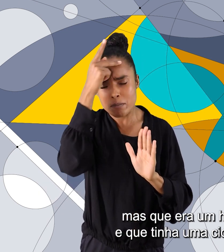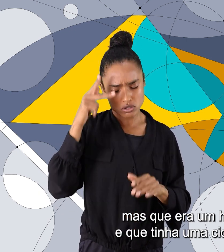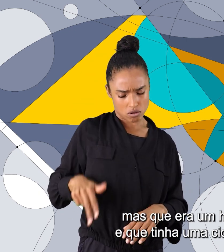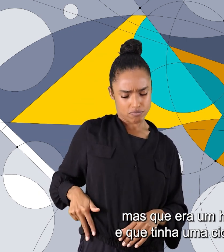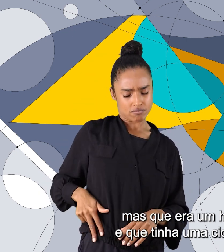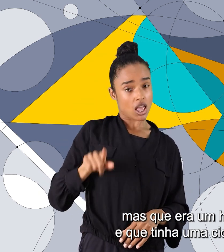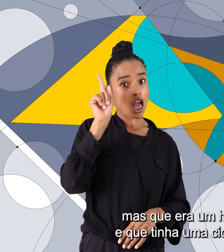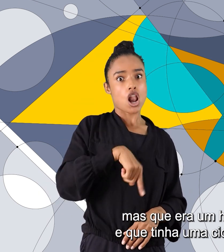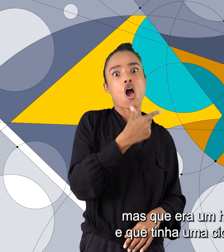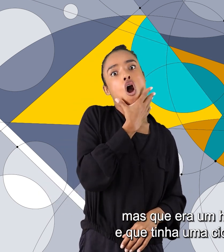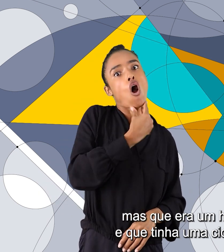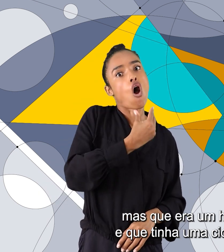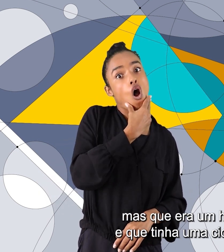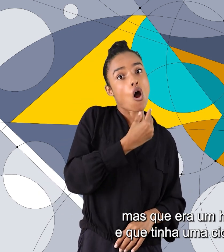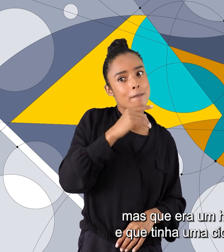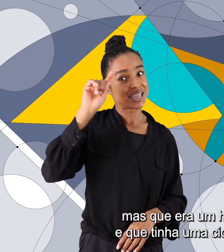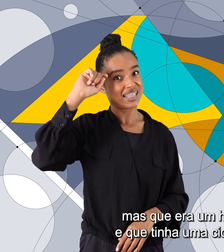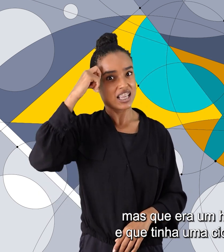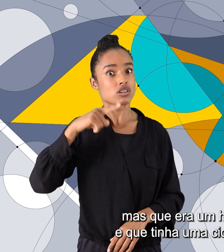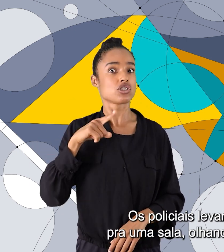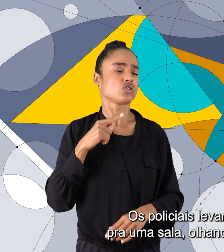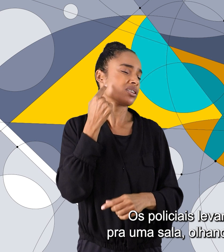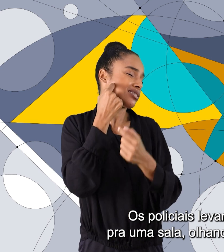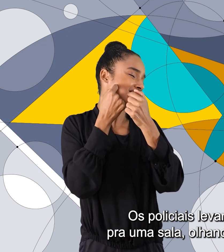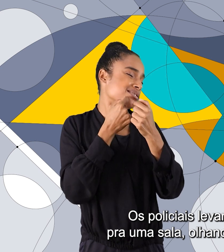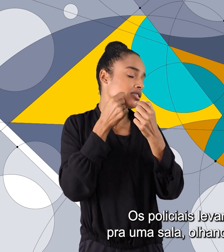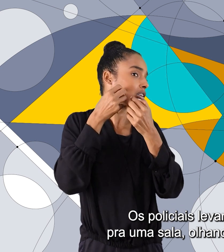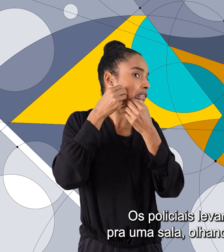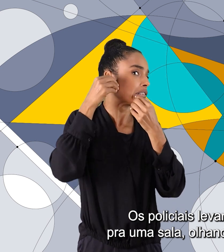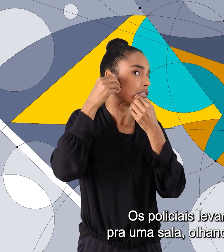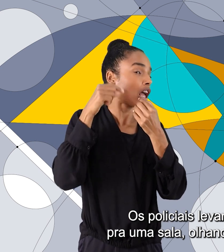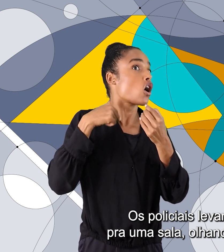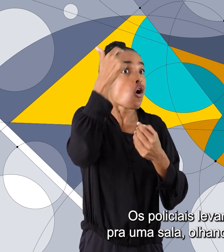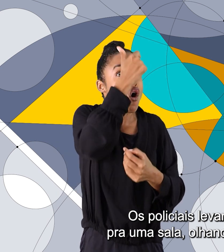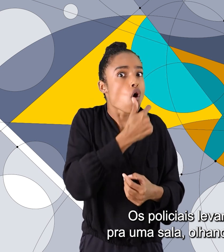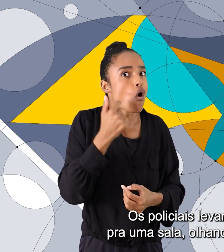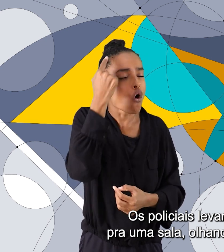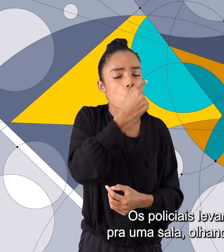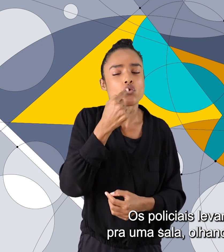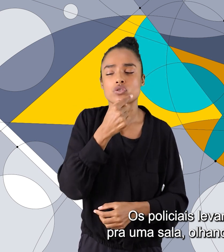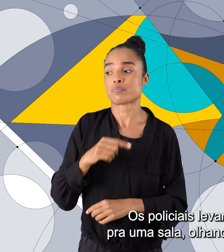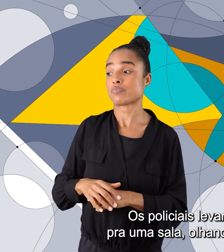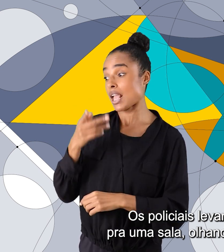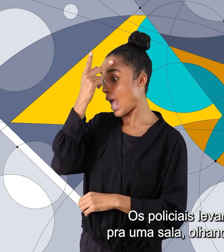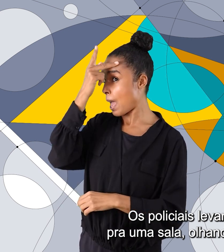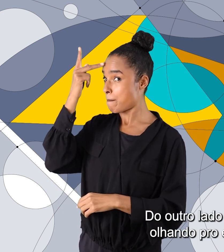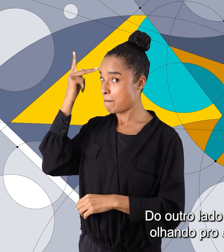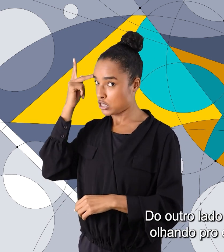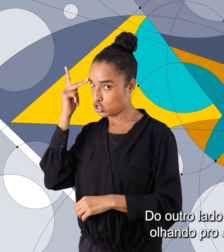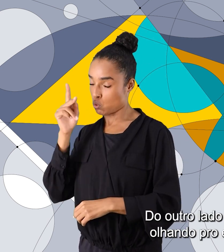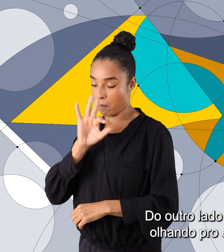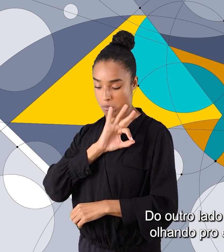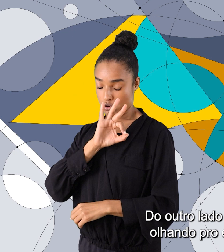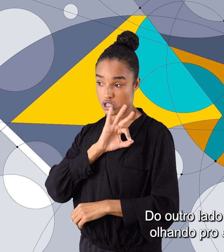negro e que tinha uma cicatriz no rosto. Os policiais levaram a vítima para uma sala, olhando para um vidro.